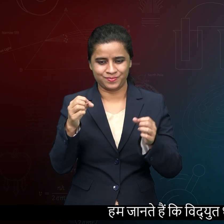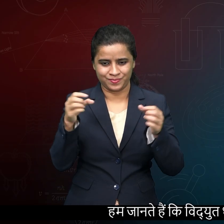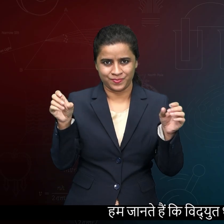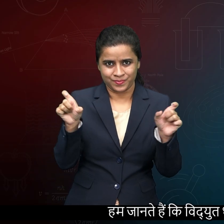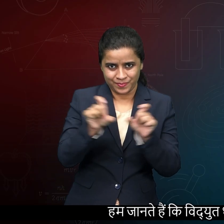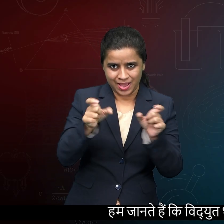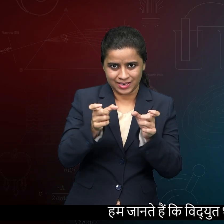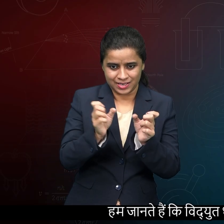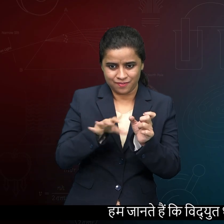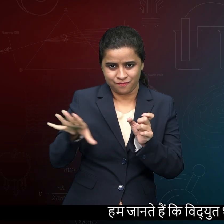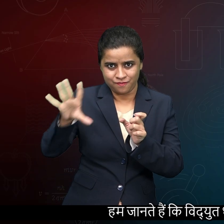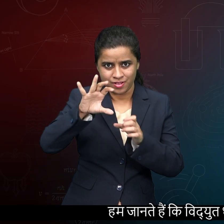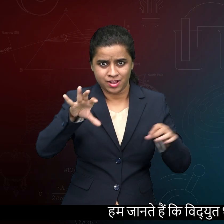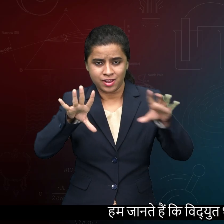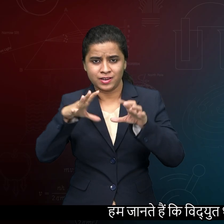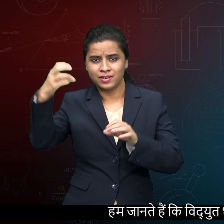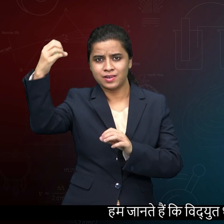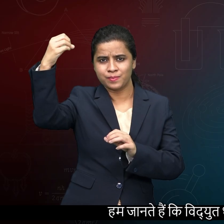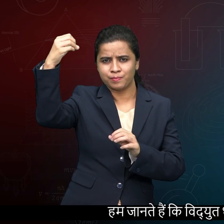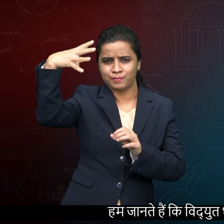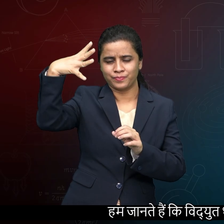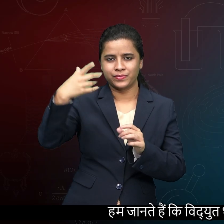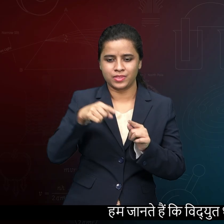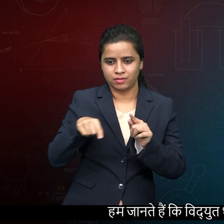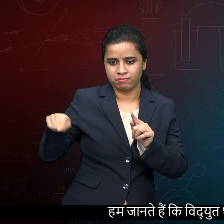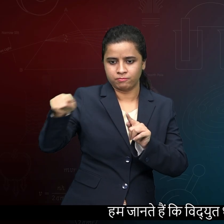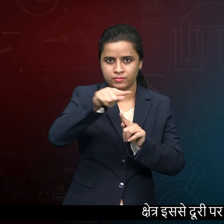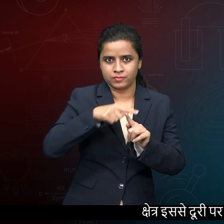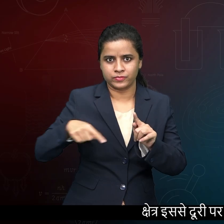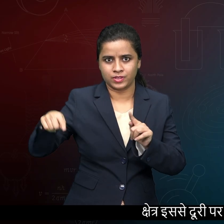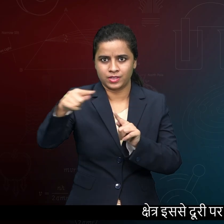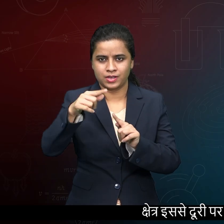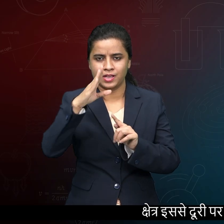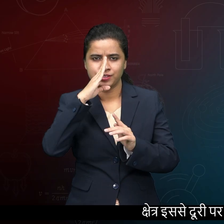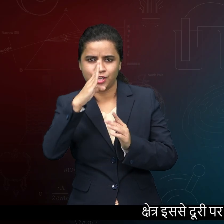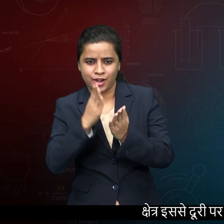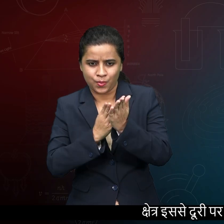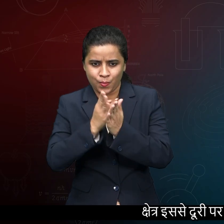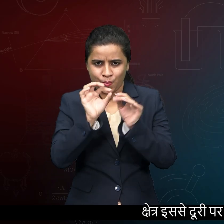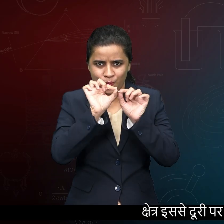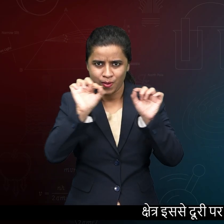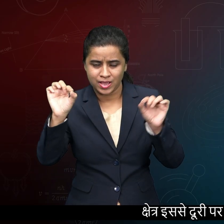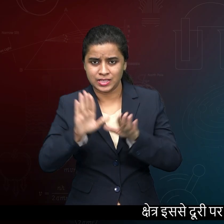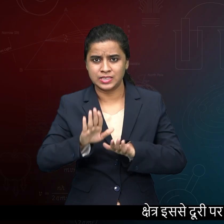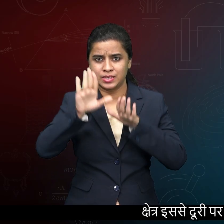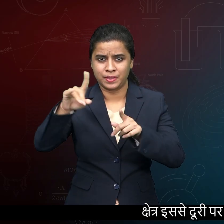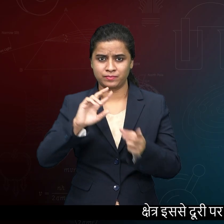धारा वाले सीधे तार द्वारा उत्पन्न चुंबकीय क्षेत्र इससे दूरी पर